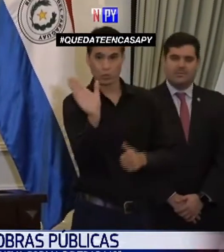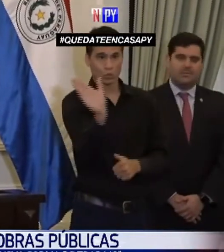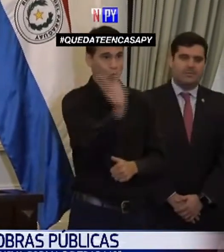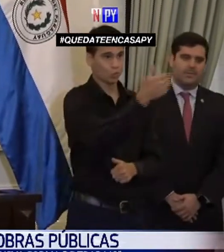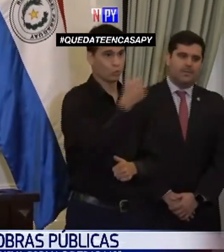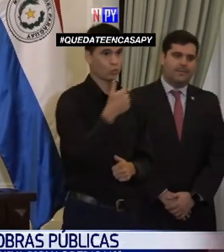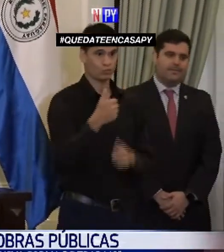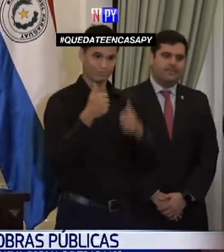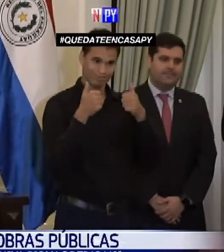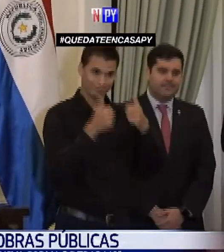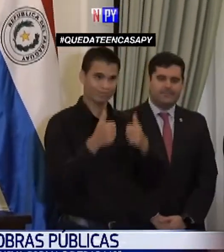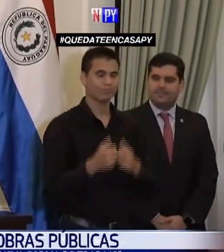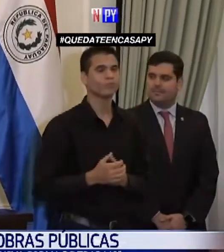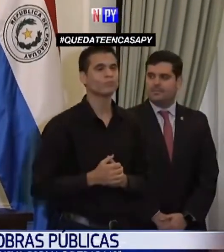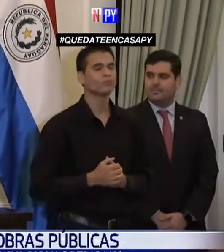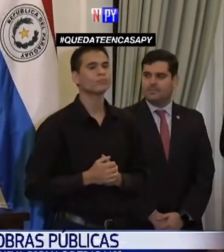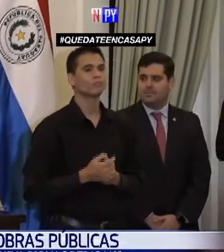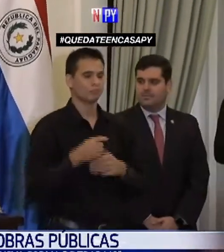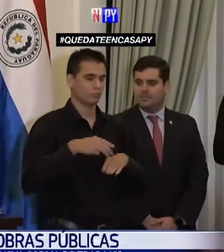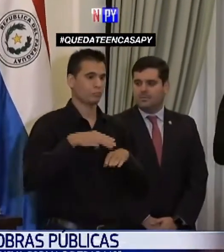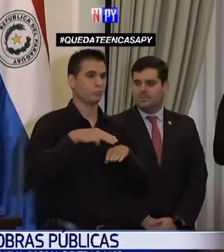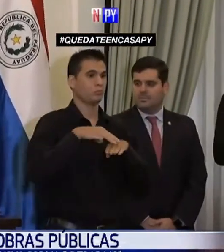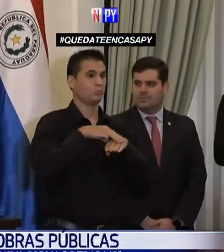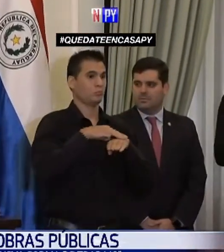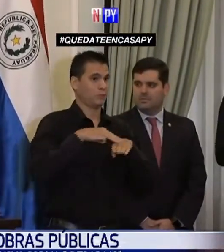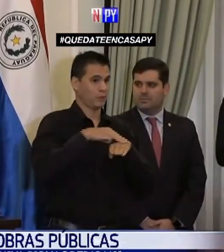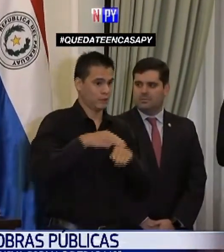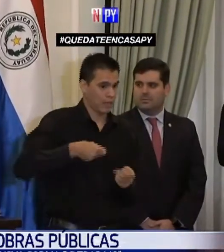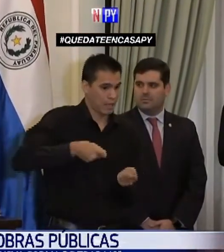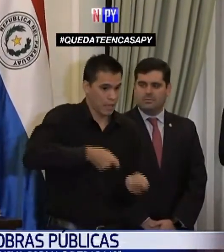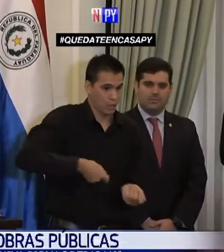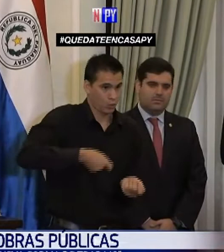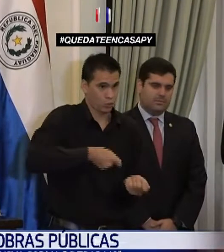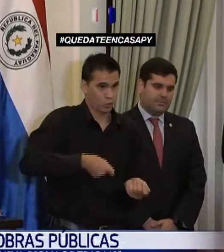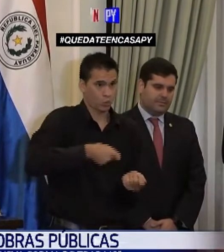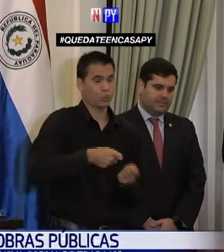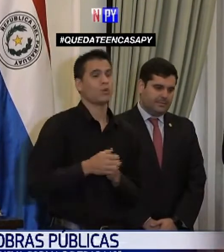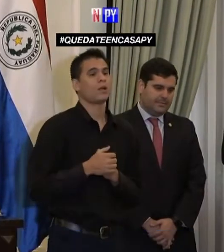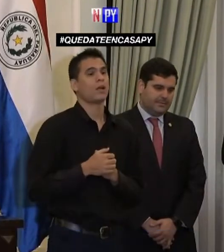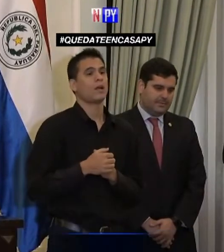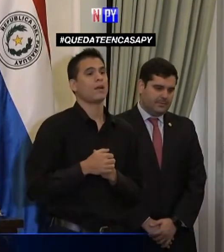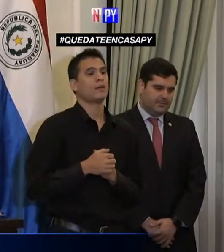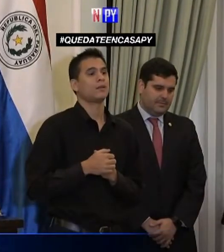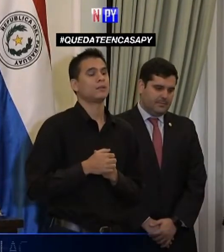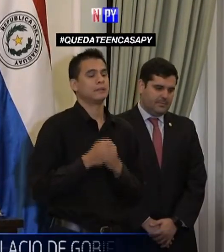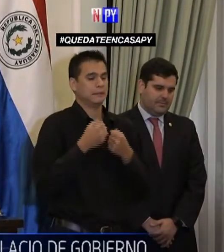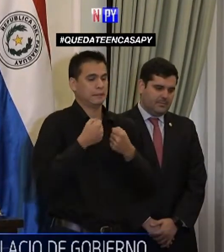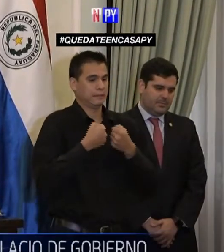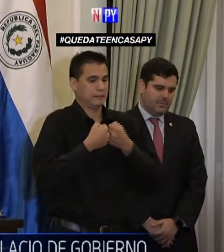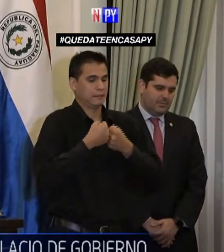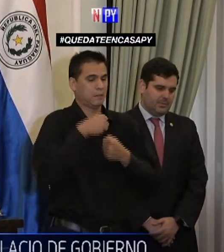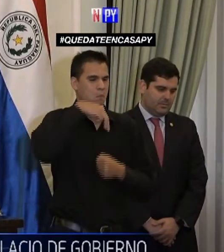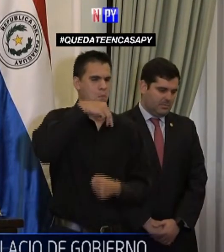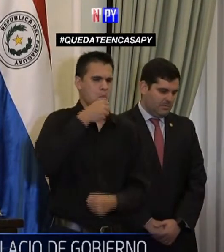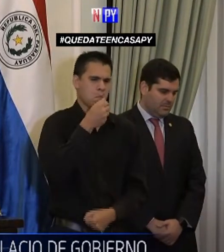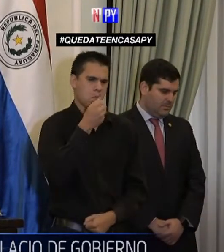Rodolfo Friedman, lo escuchamos. Desde el Ministerio de Agricultura y desde el sistema MAC en general, que